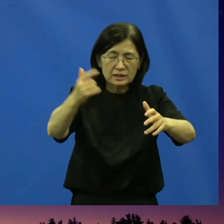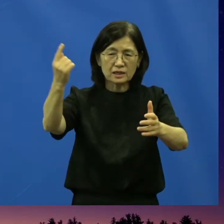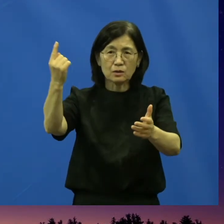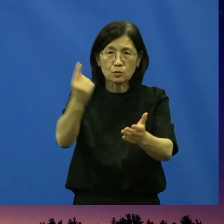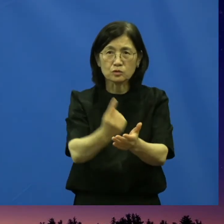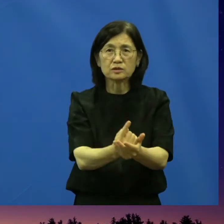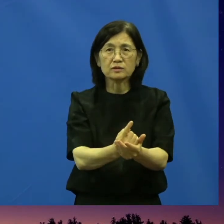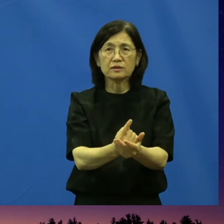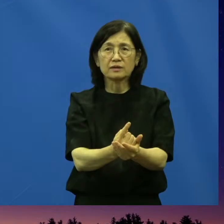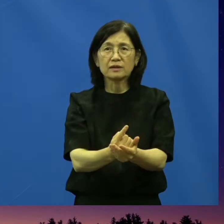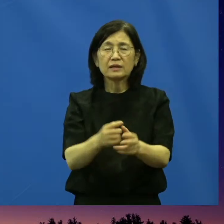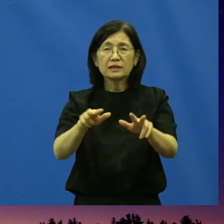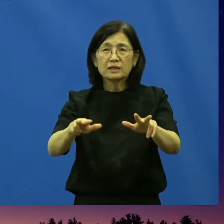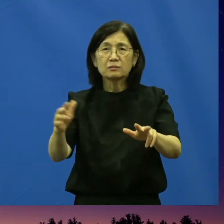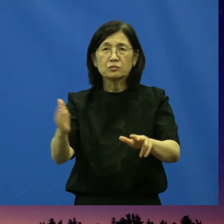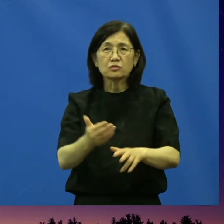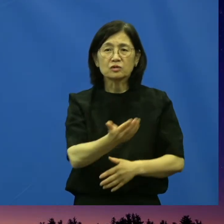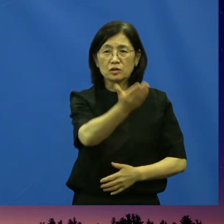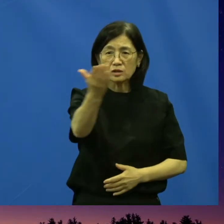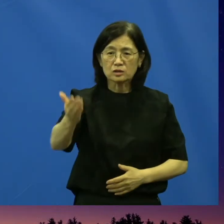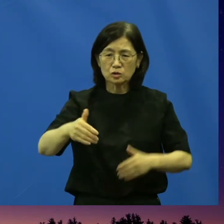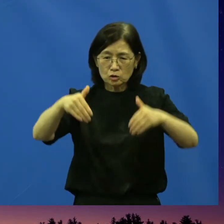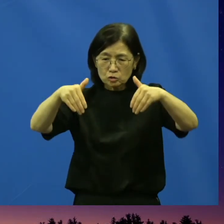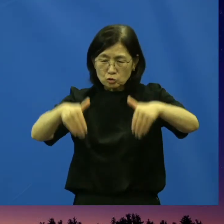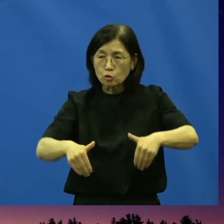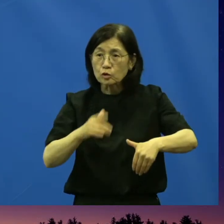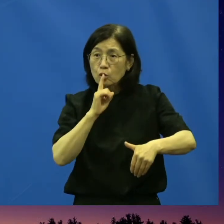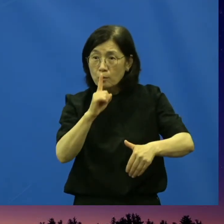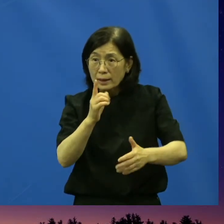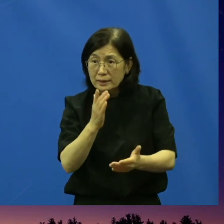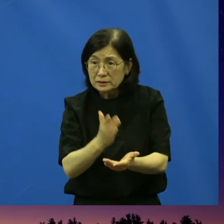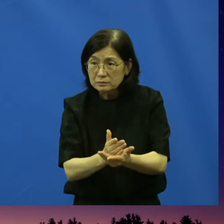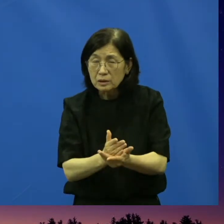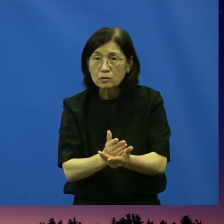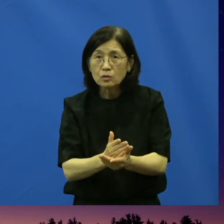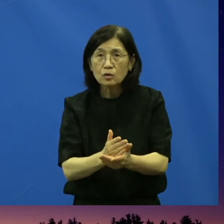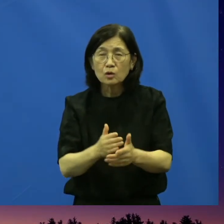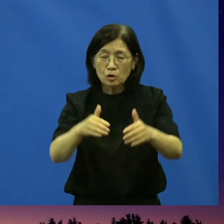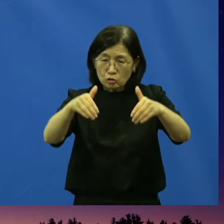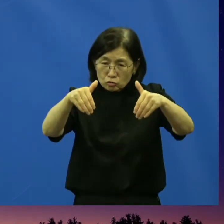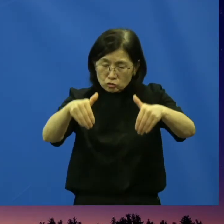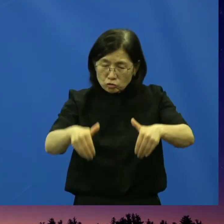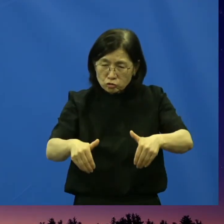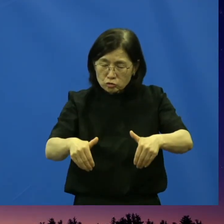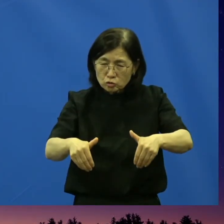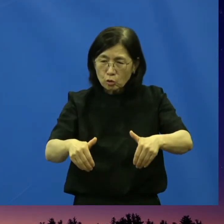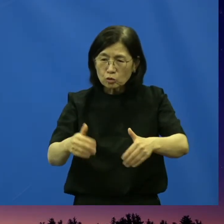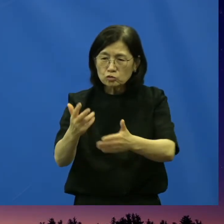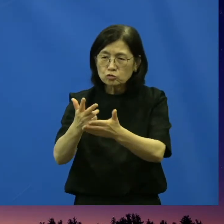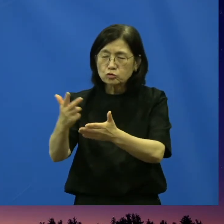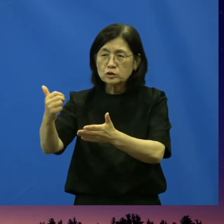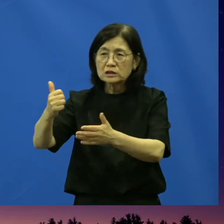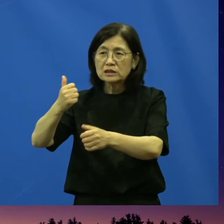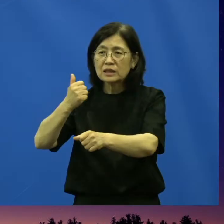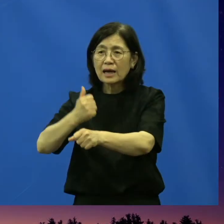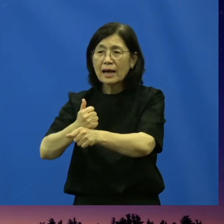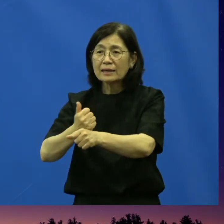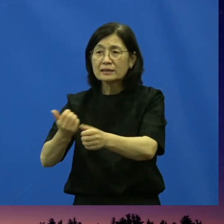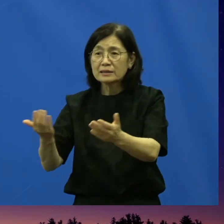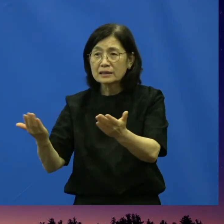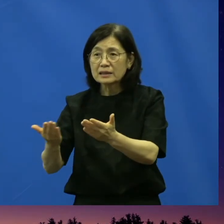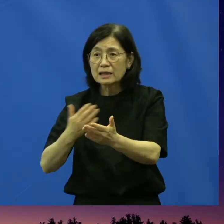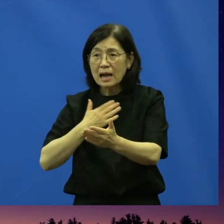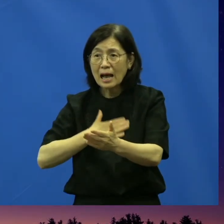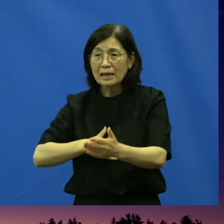보세요. 이제부터는 너희를 종이라 하지 아니하리니 종은 주인이 하는 것을 알지 못하며 너희를 어떻게 해요?